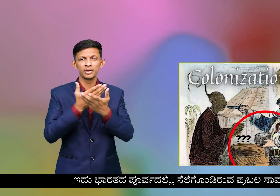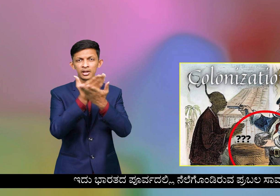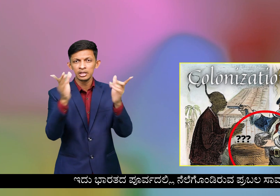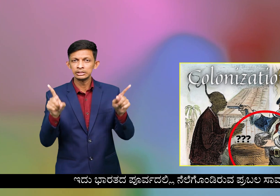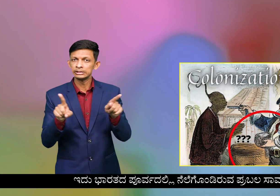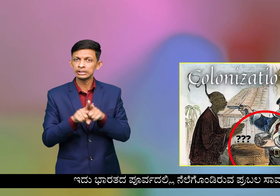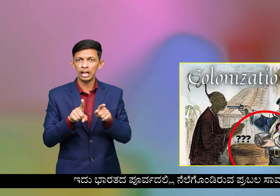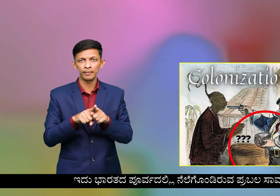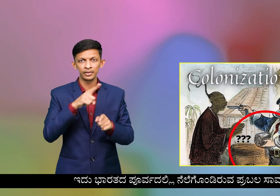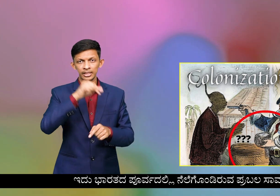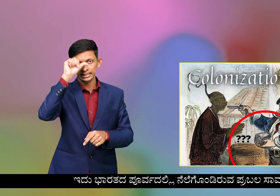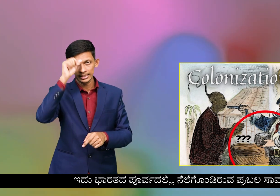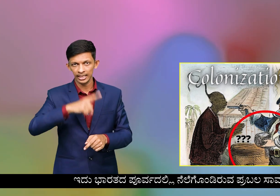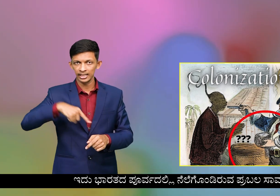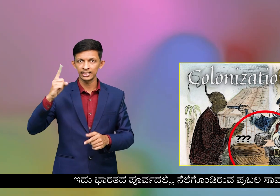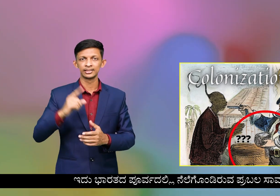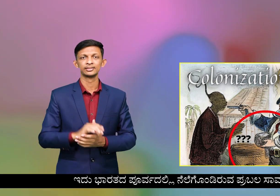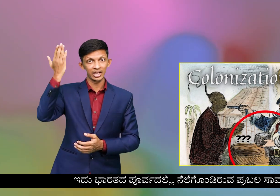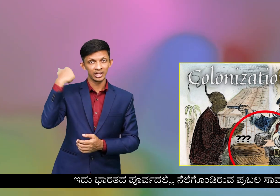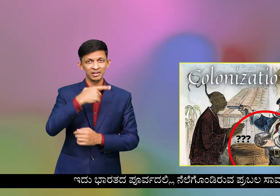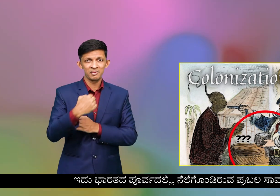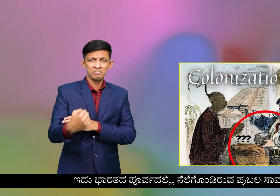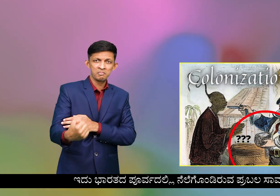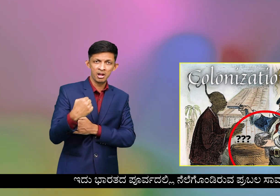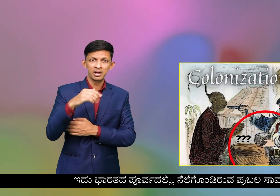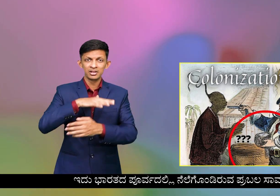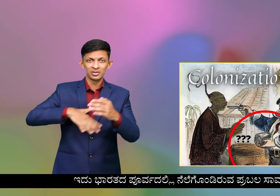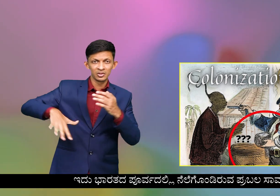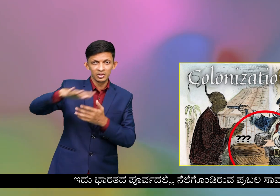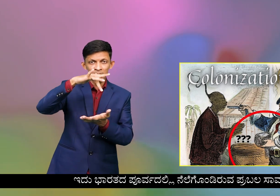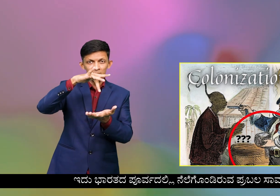ಭಾರತದ ಪೂರ್ವದಲ್ಲಿ ನೆಲೆಗೊಂಡಿರುವ ಪ್ರಬಲ ಸಾಮ್ರಾಜ್ಯವಾಗಿತ್ತು.